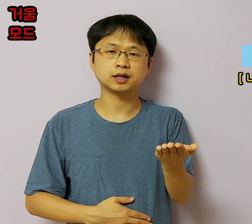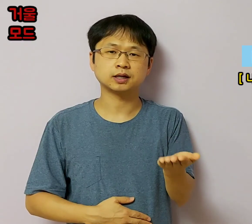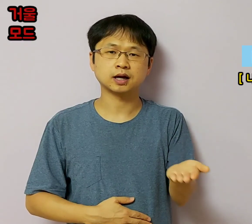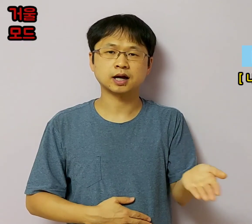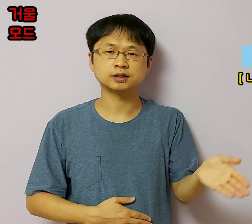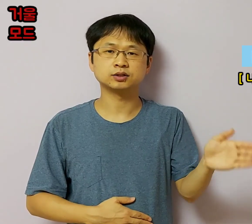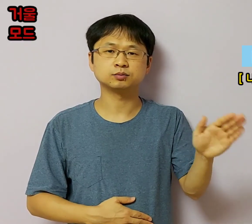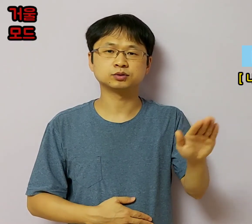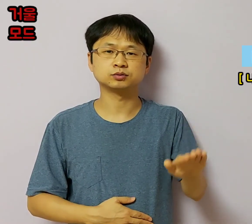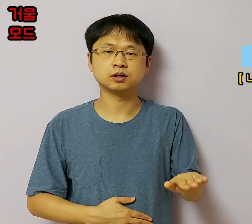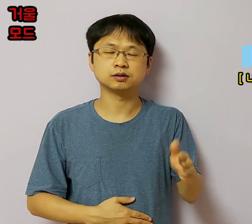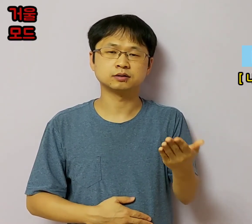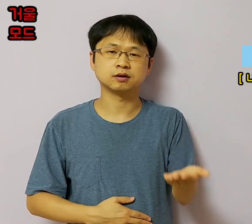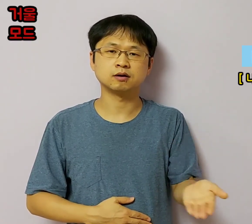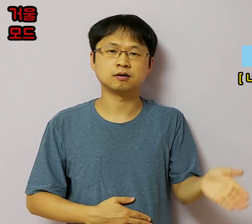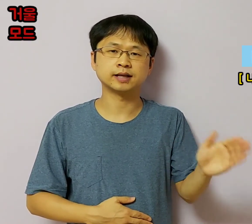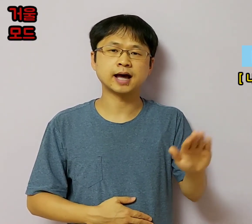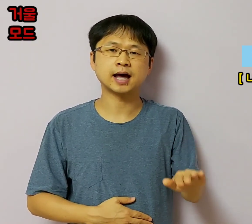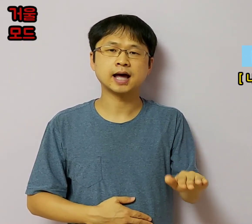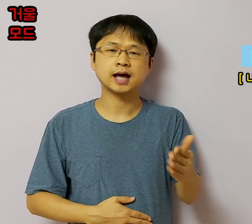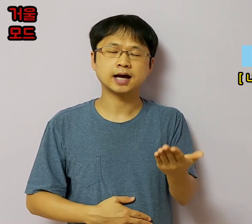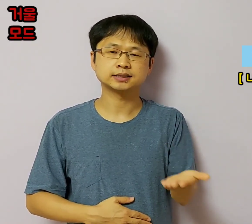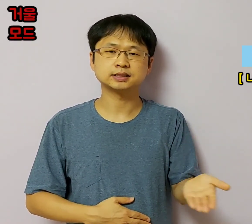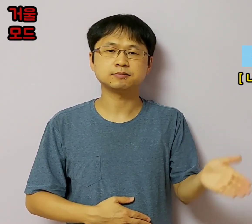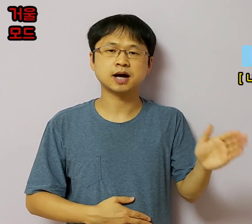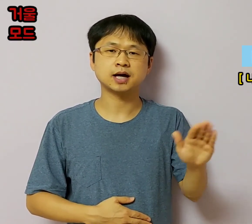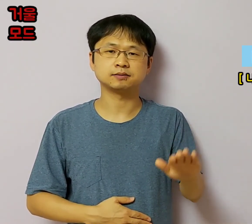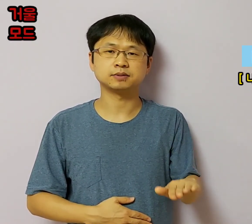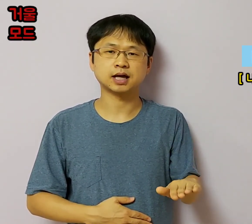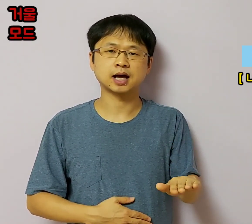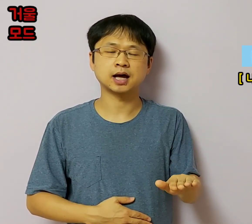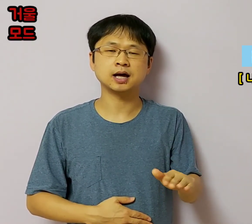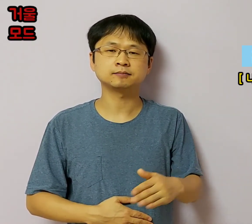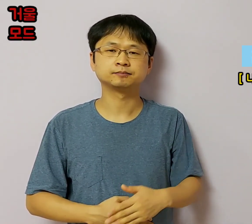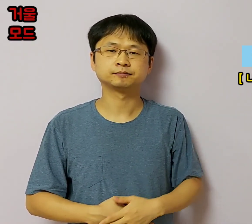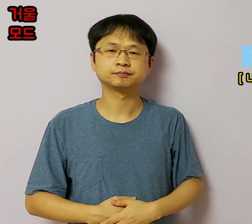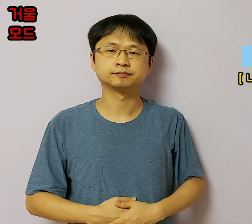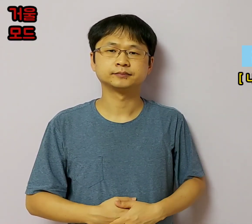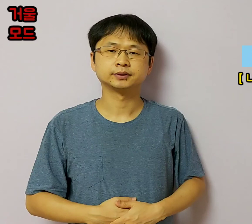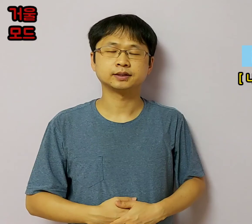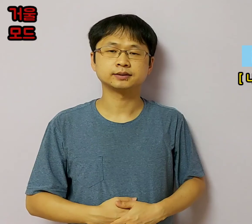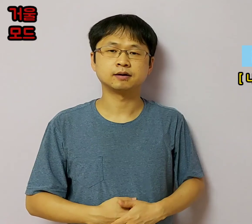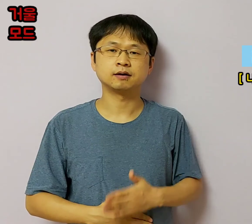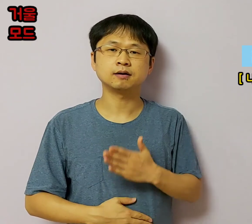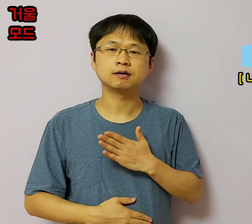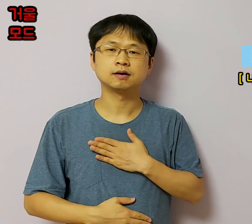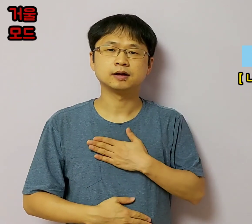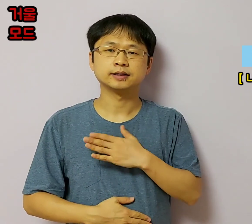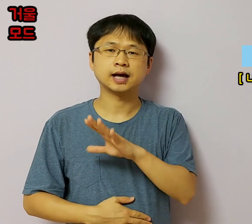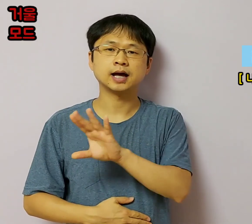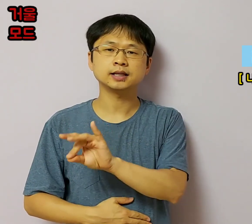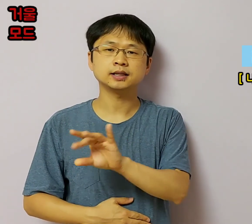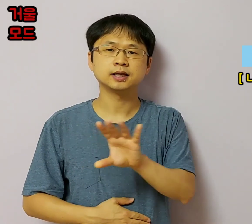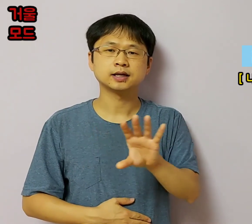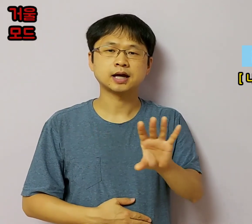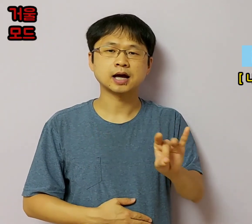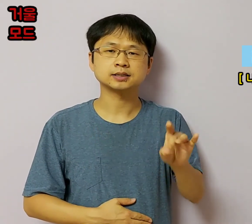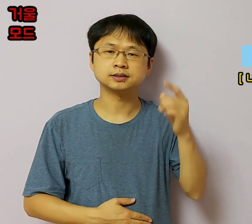손바닥을 아까 뒤집어 주는 것, 그러나 하지만입니다. 그래서 난